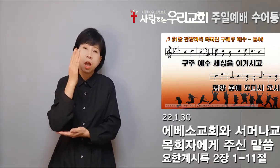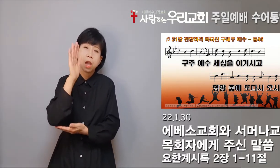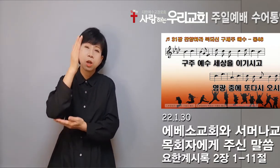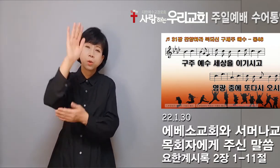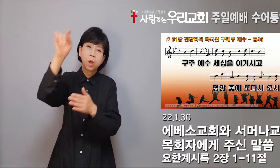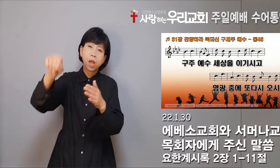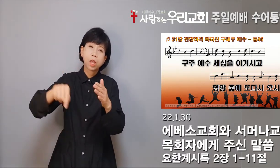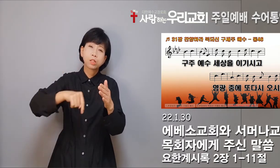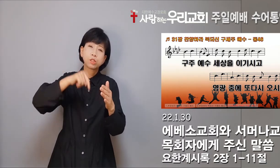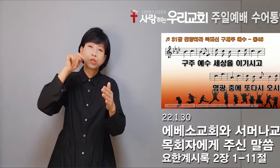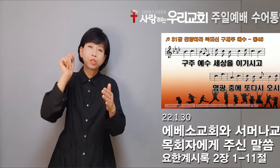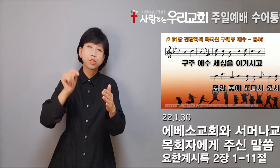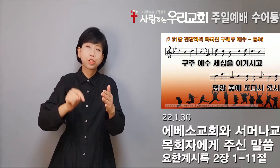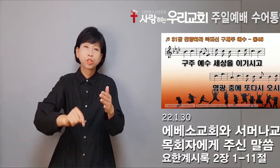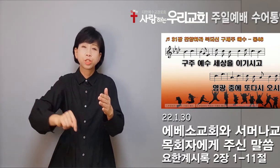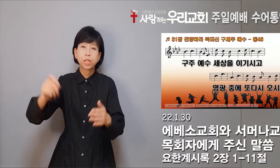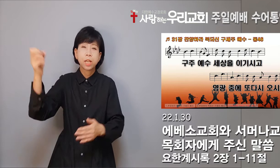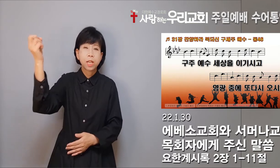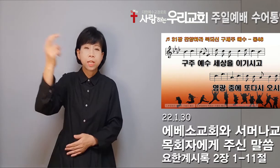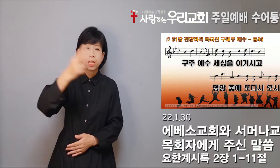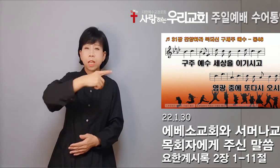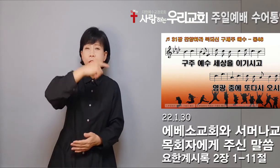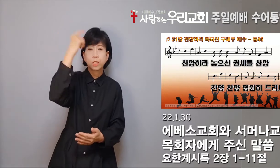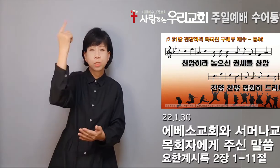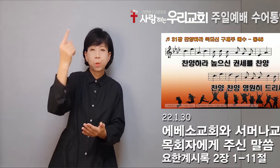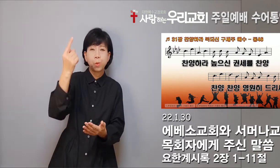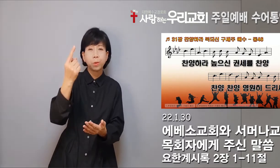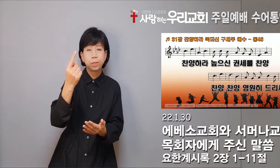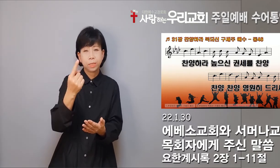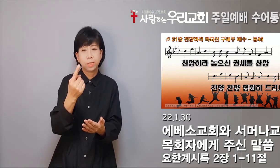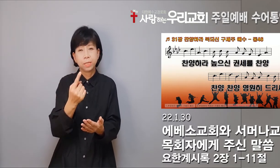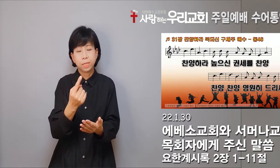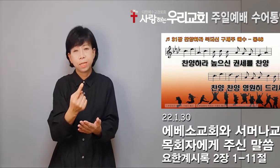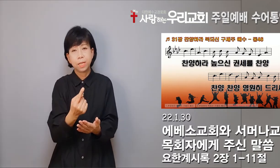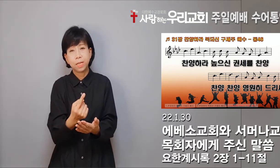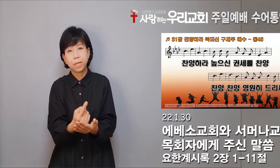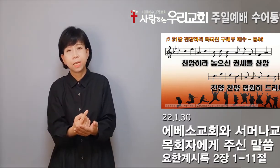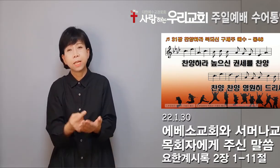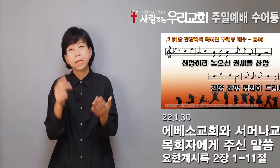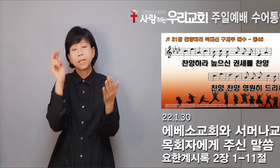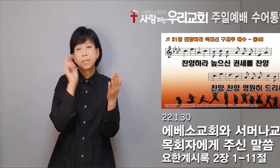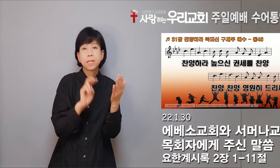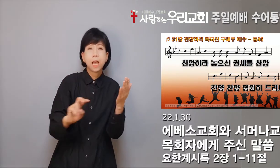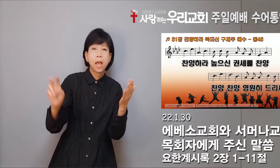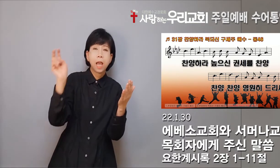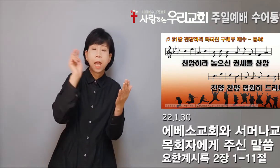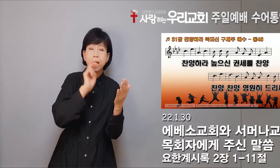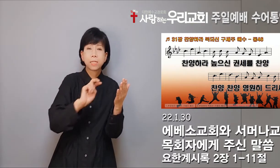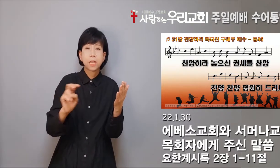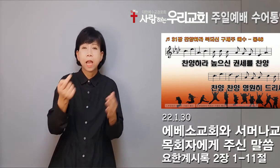영광 중에 또다시 오시리